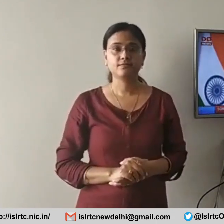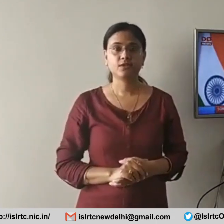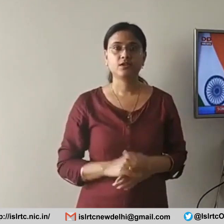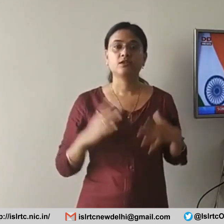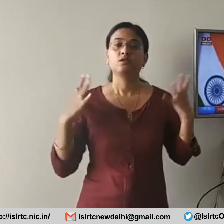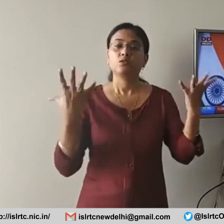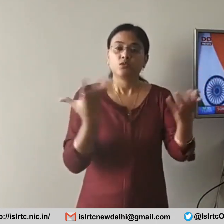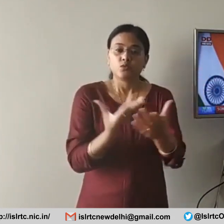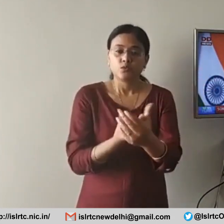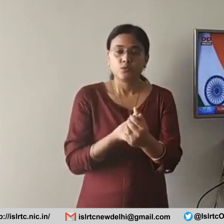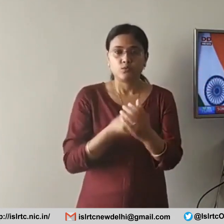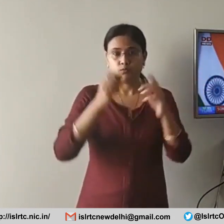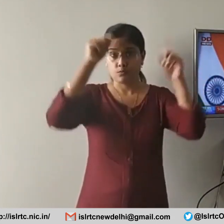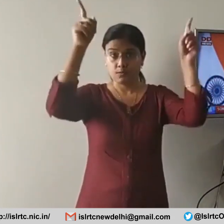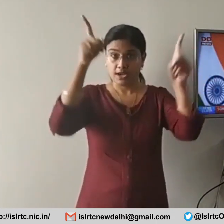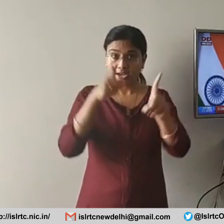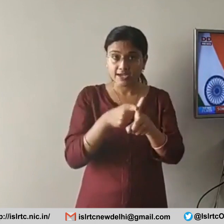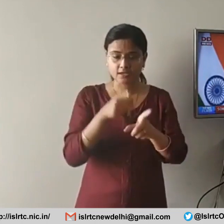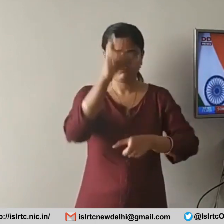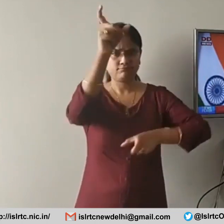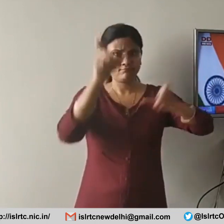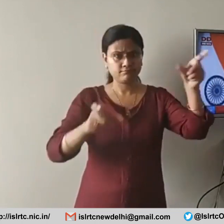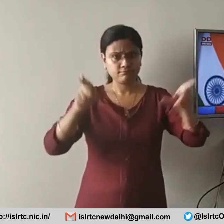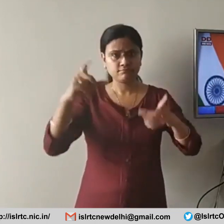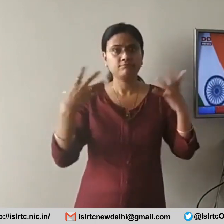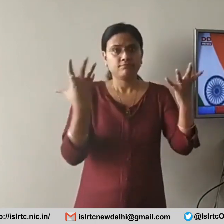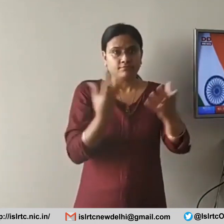हम भारत के लोगों की तरफ से